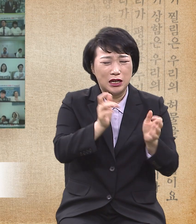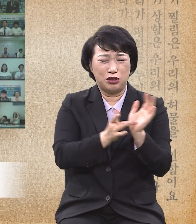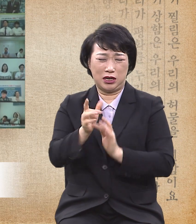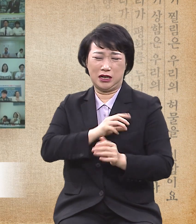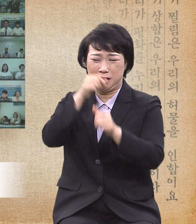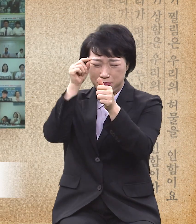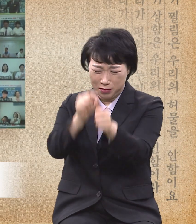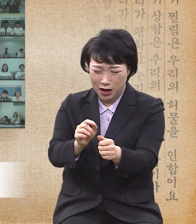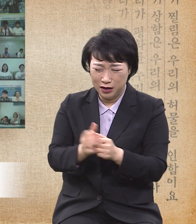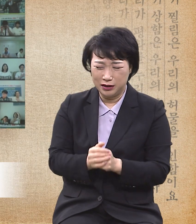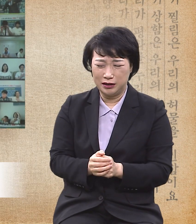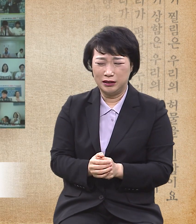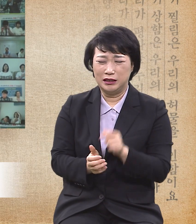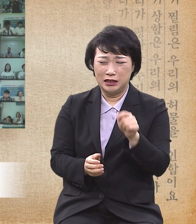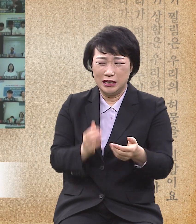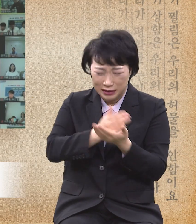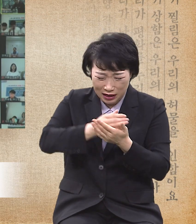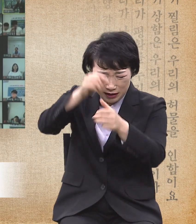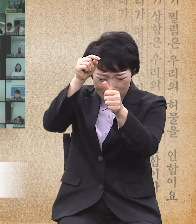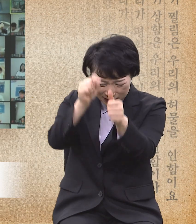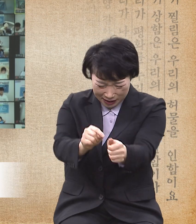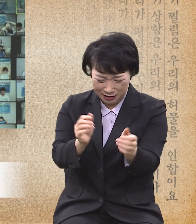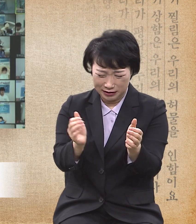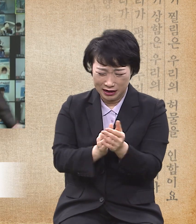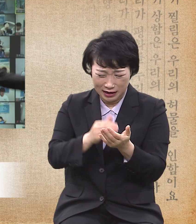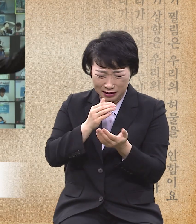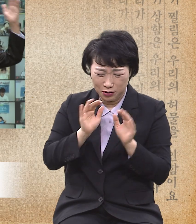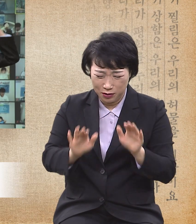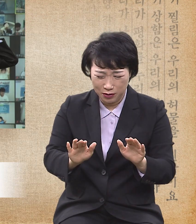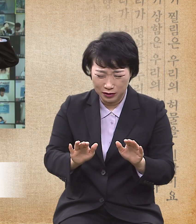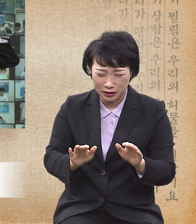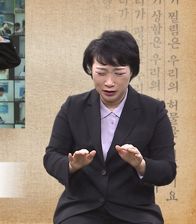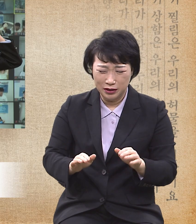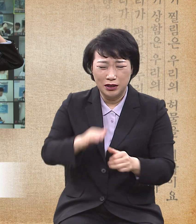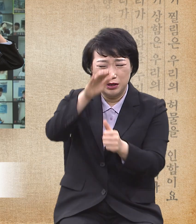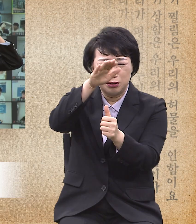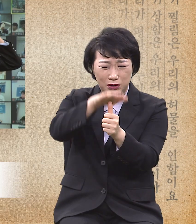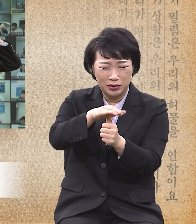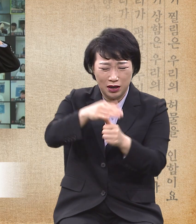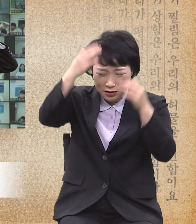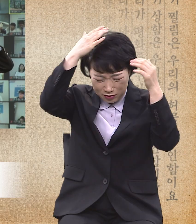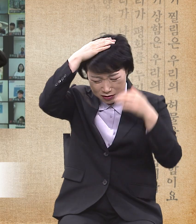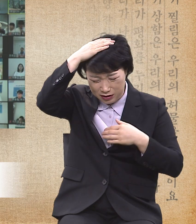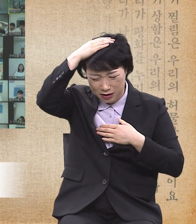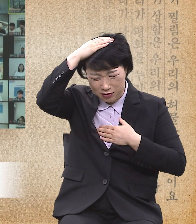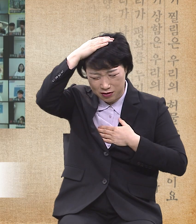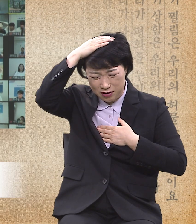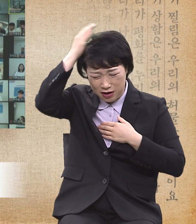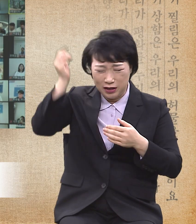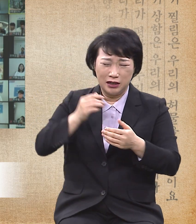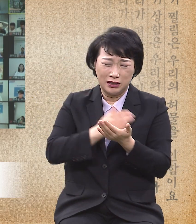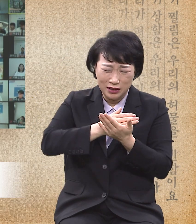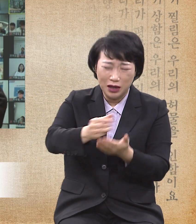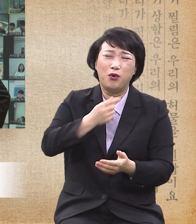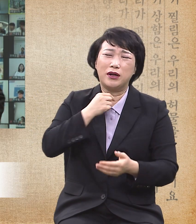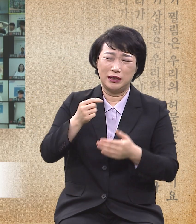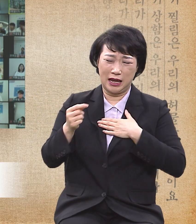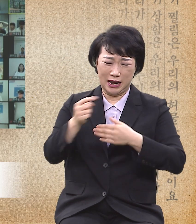이름 명하노니 떠나가라. 오늘 손 얹고 떠나가길 원하는 자에게서